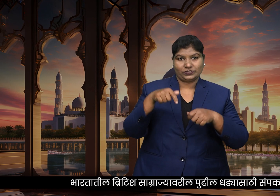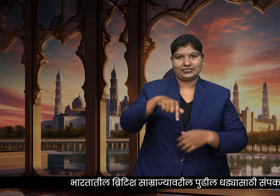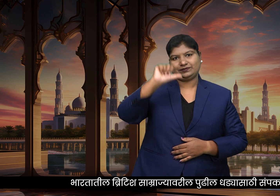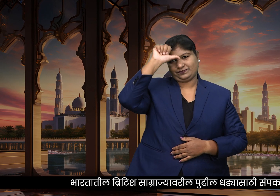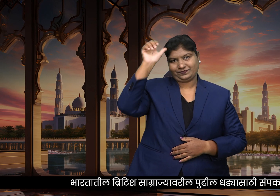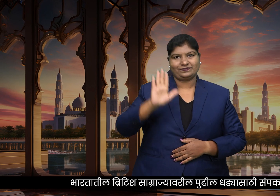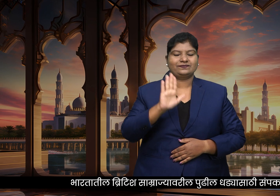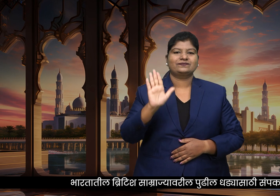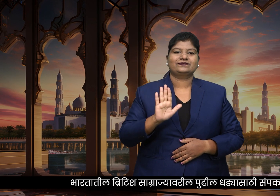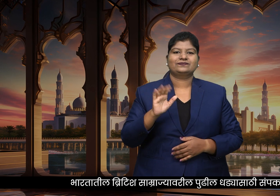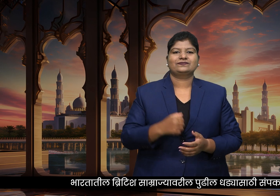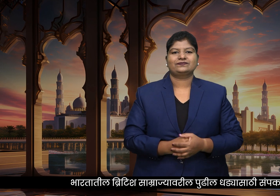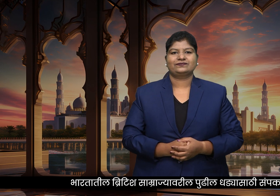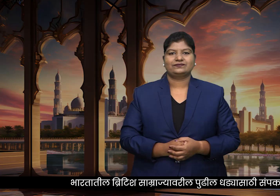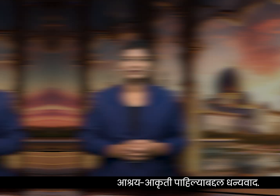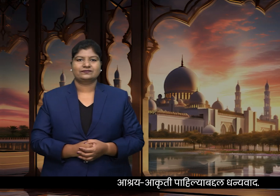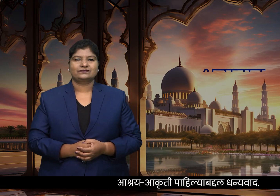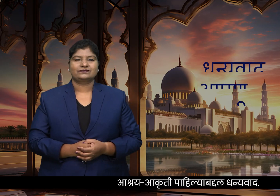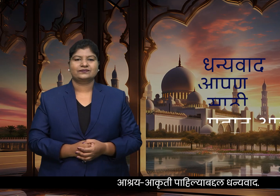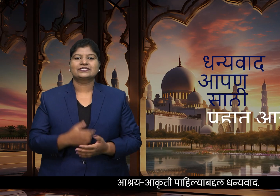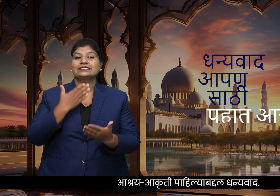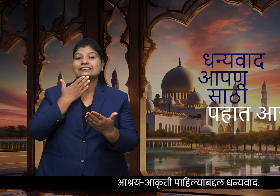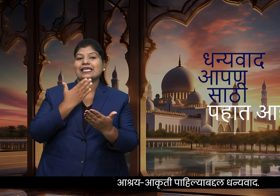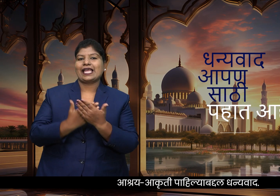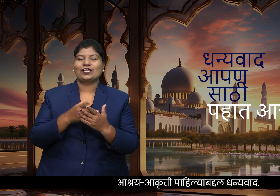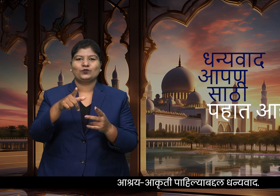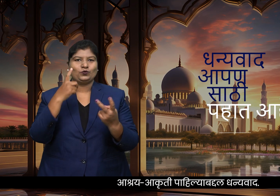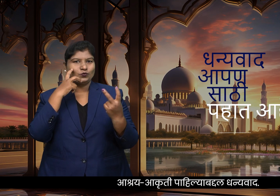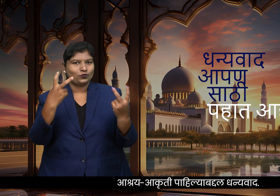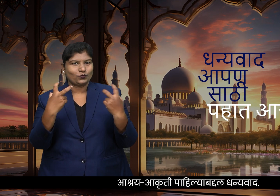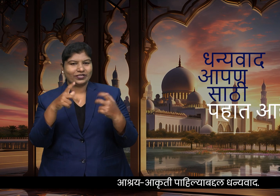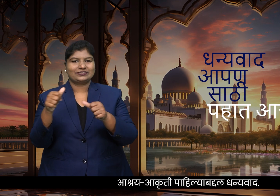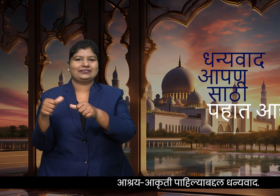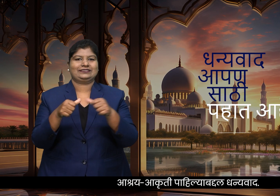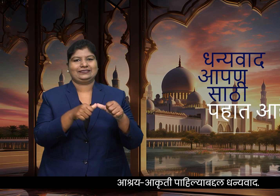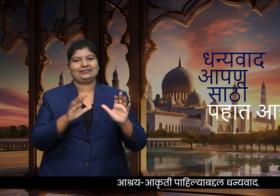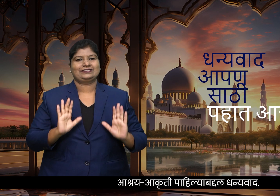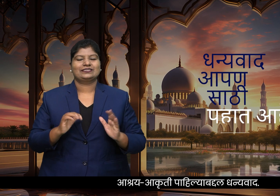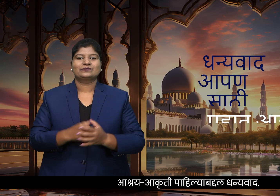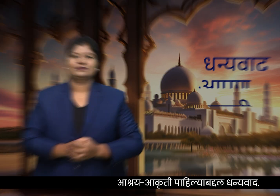आश्रय आकृती पाहिल्याबद्दल धन्यवाद.